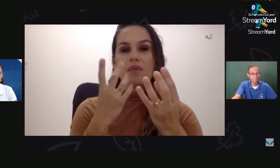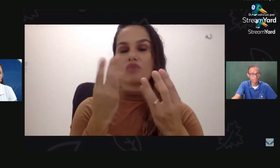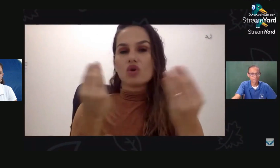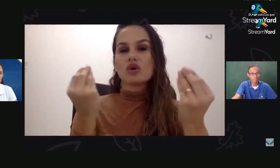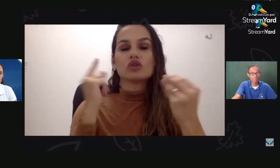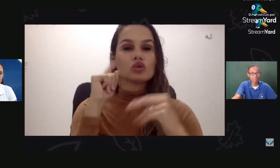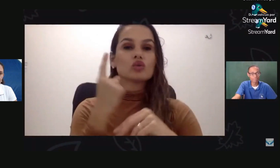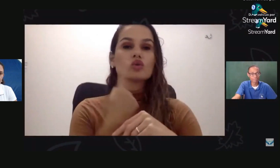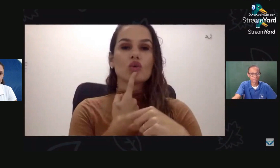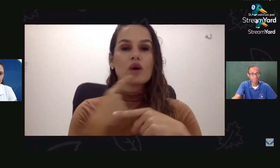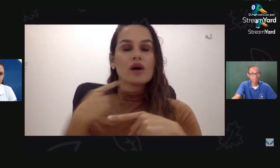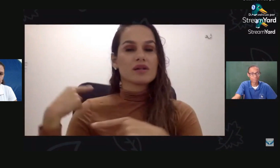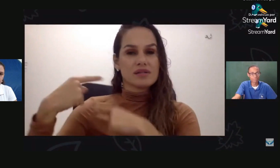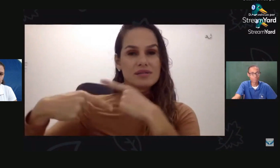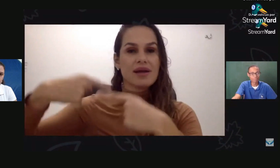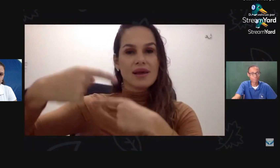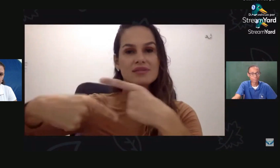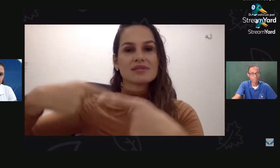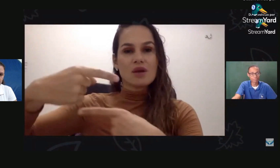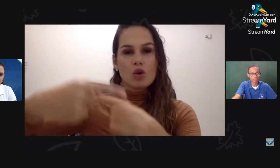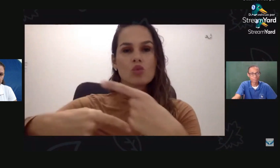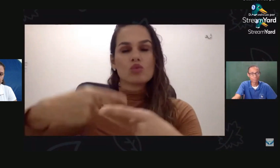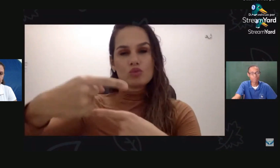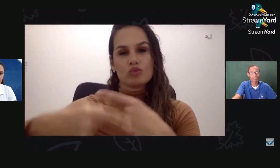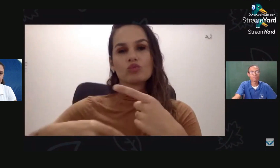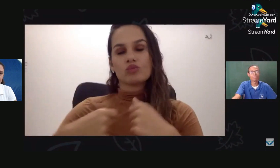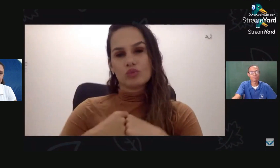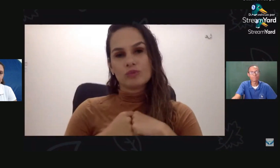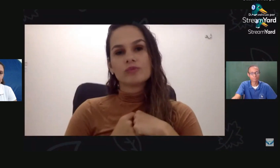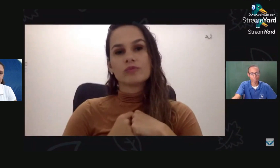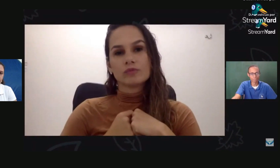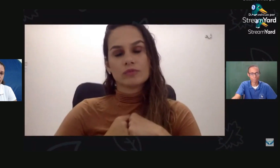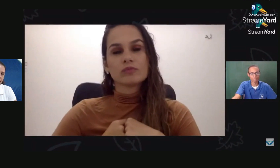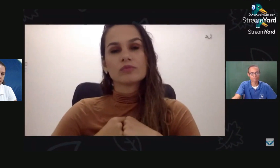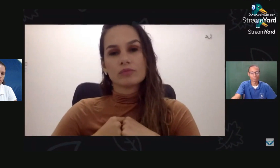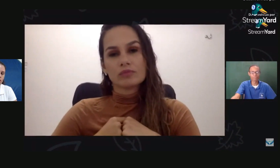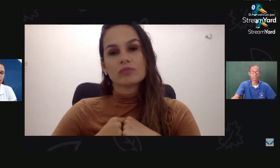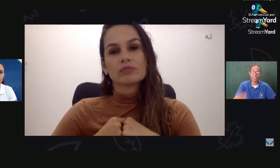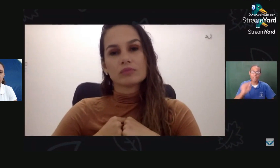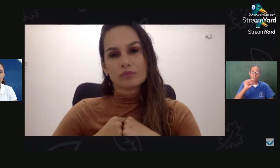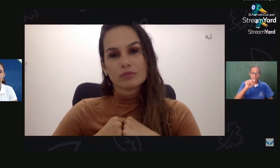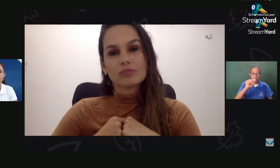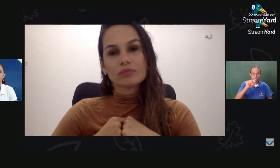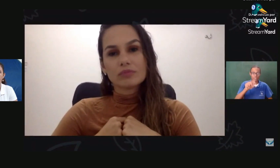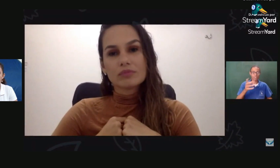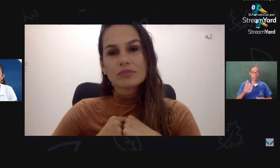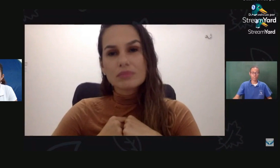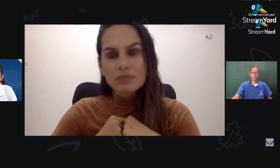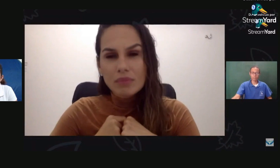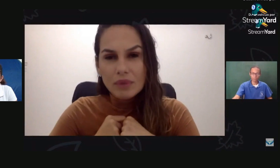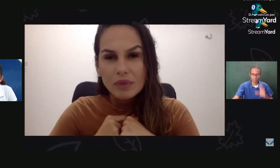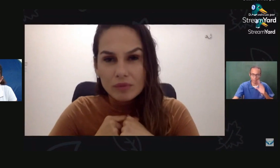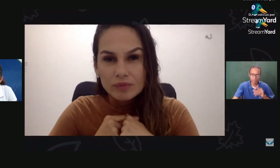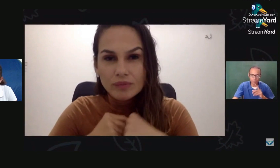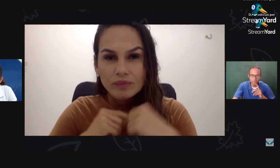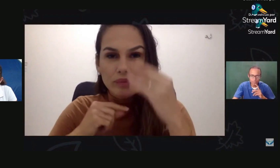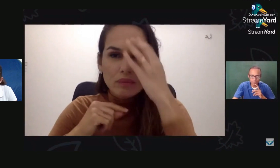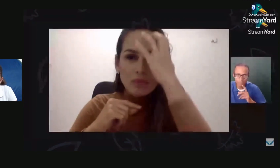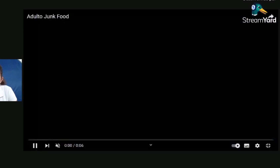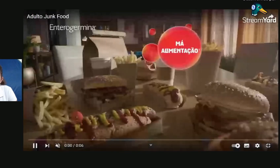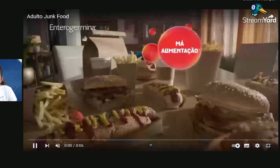questões. Aqui no Ceará, nós temos muitos surdos, sim, por conta dessa questão genética, hereditariedade e tudo mais.